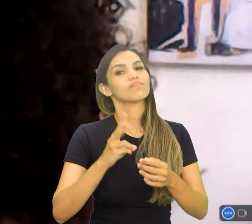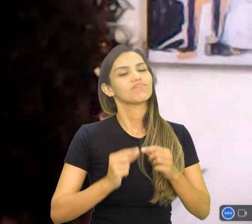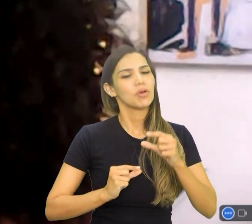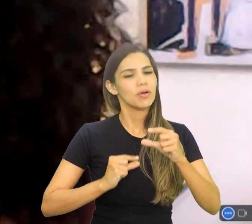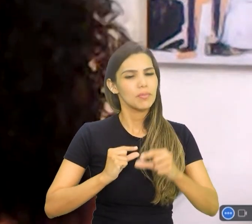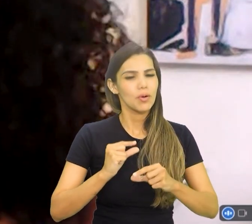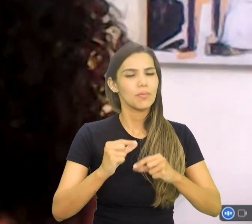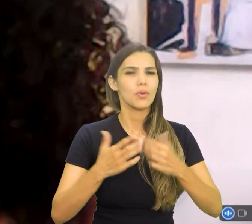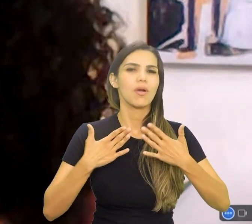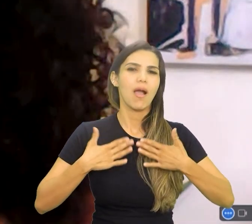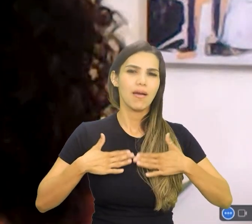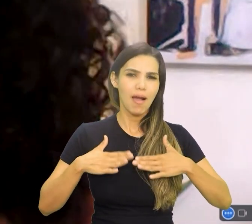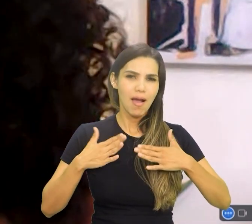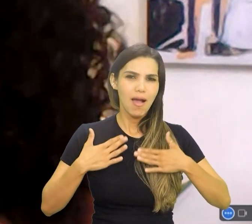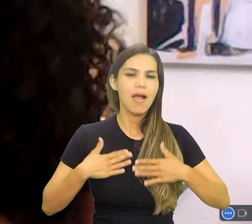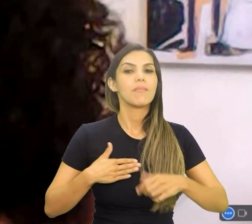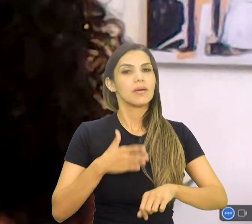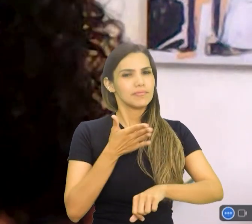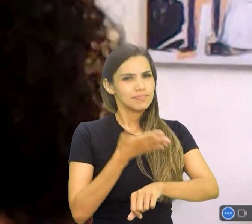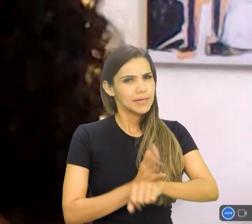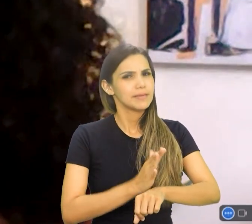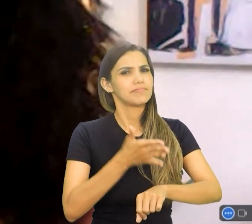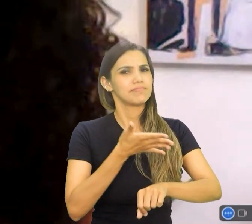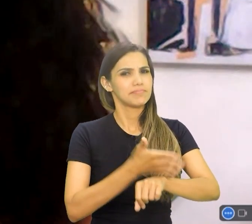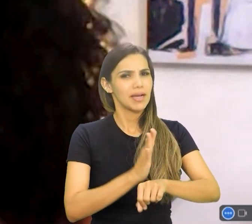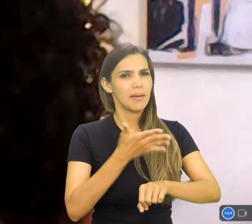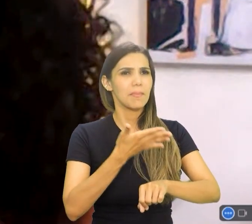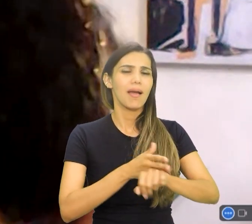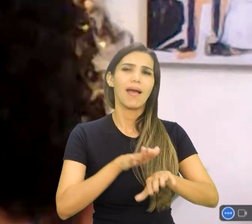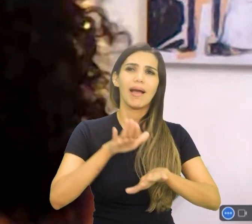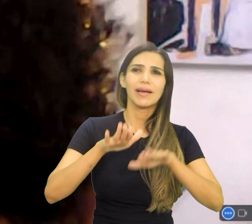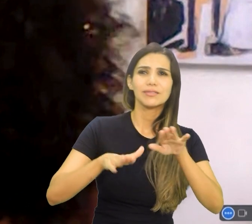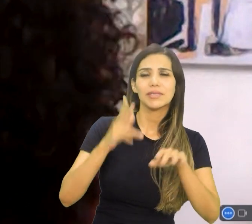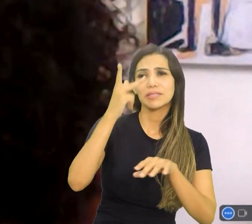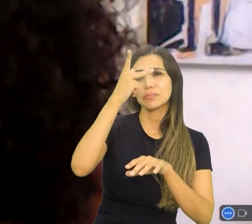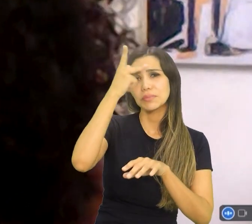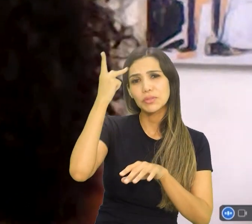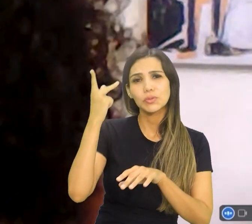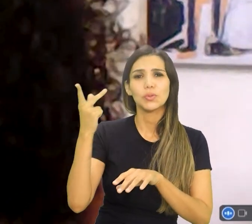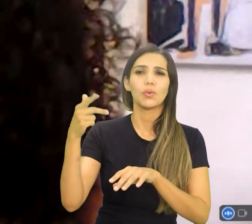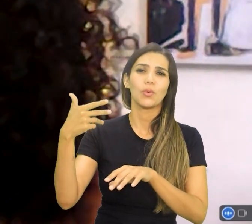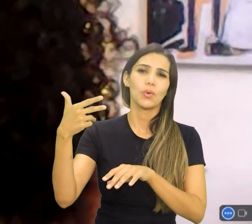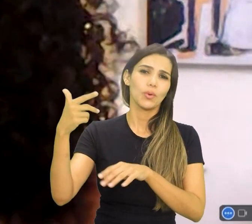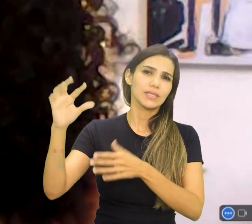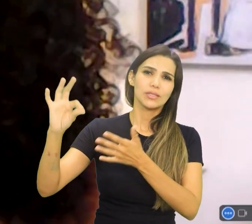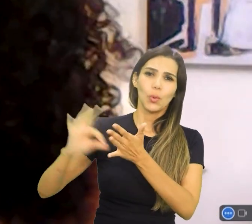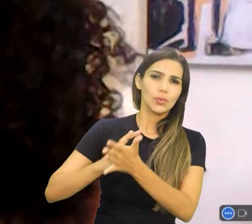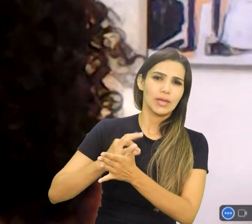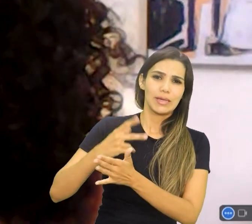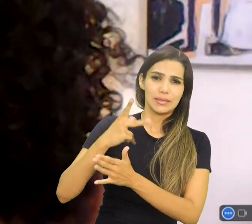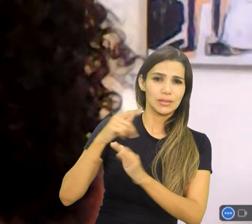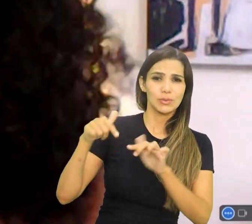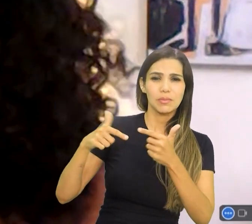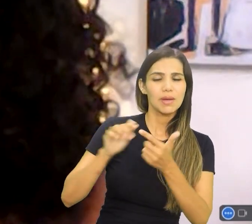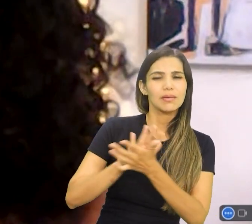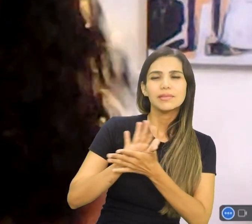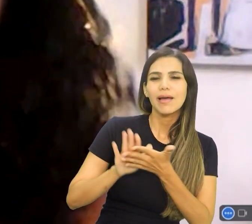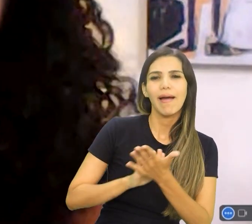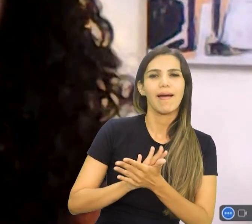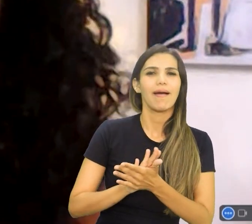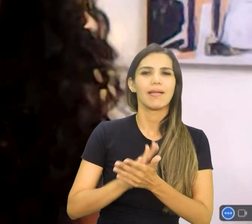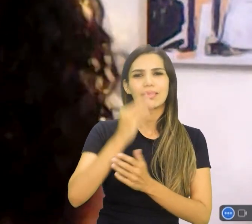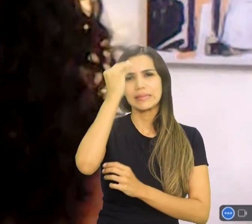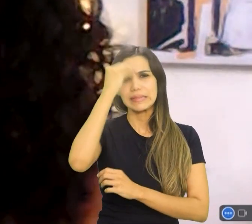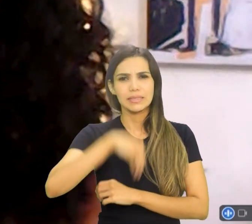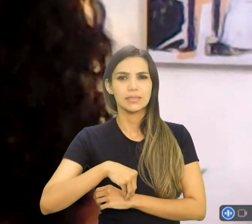calma. E não é porque as coisas estão mais frias, você não tá pegando muito frila, que não vai dar certo, que não